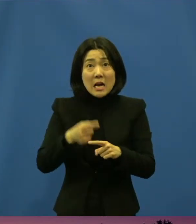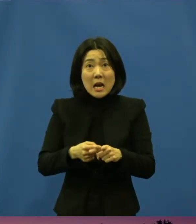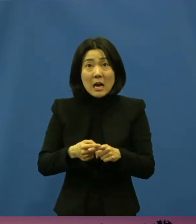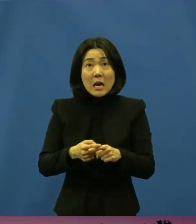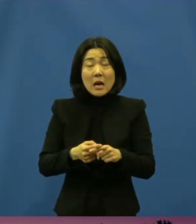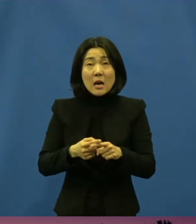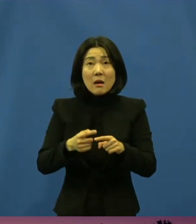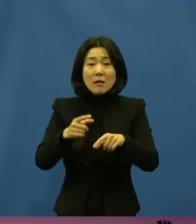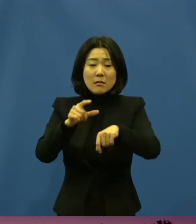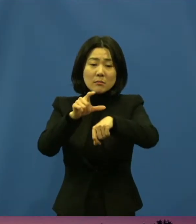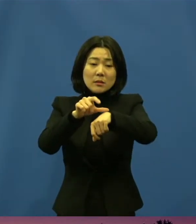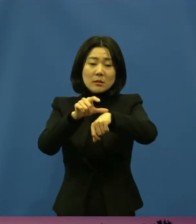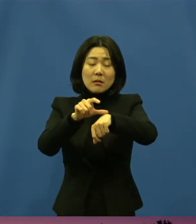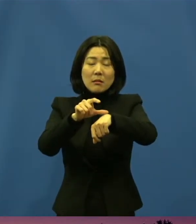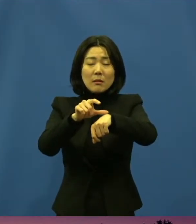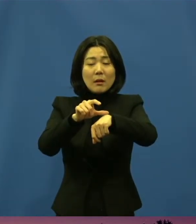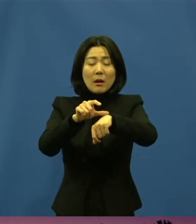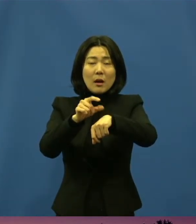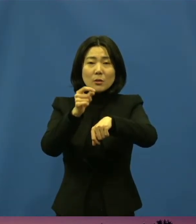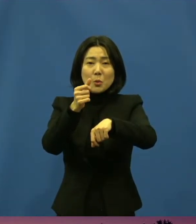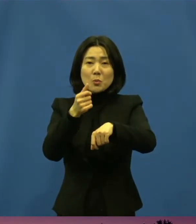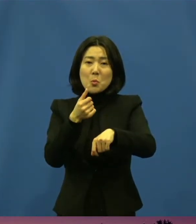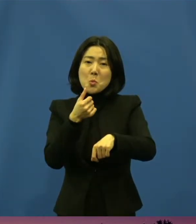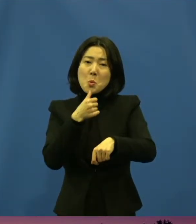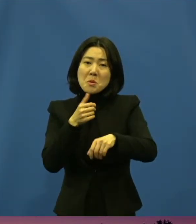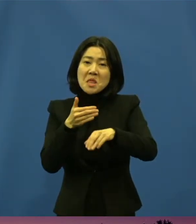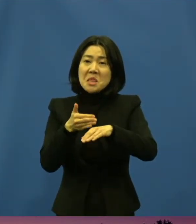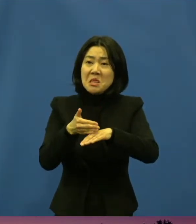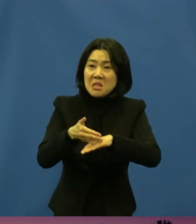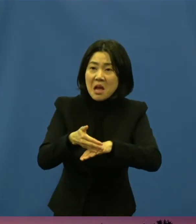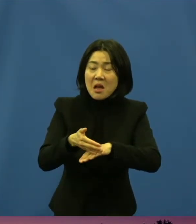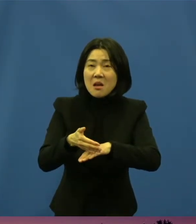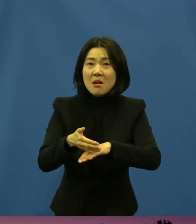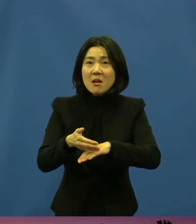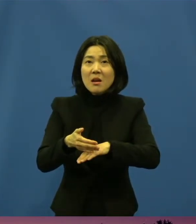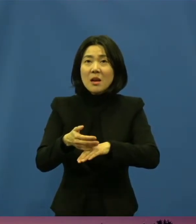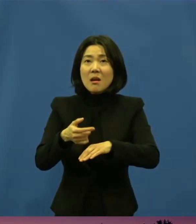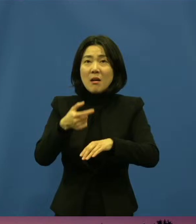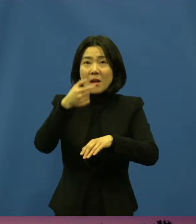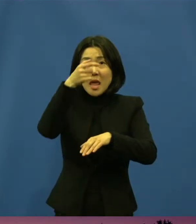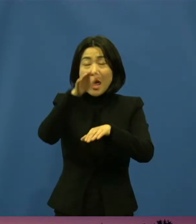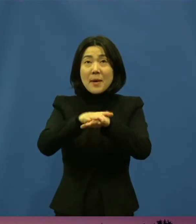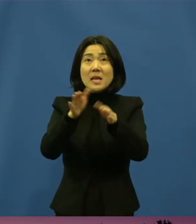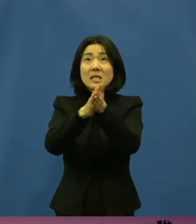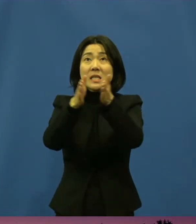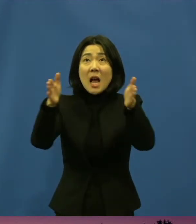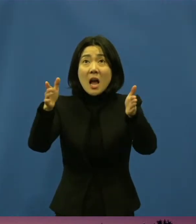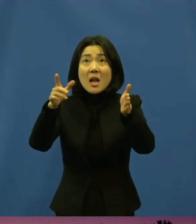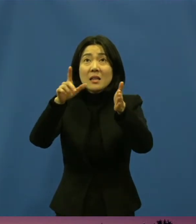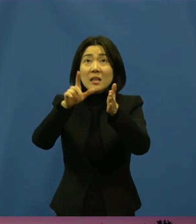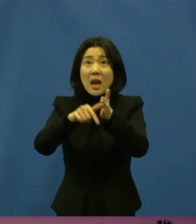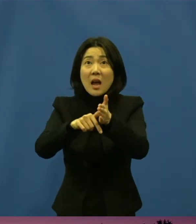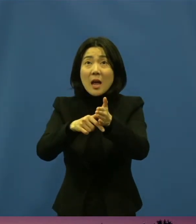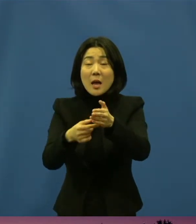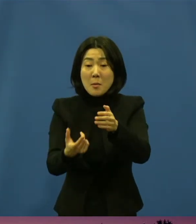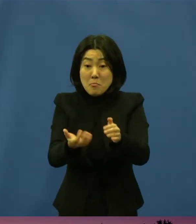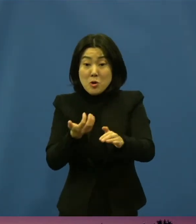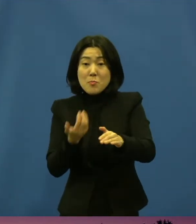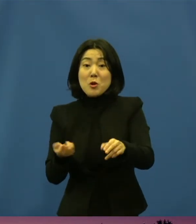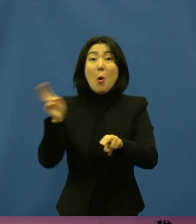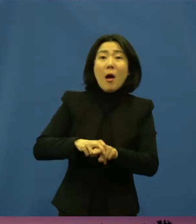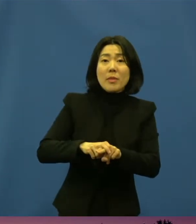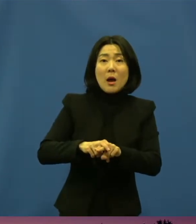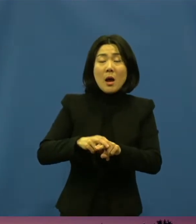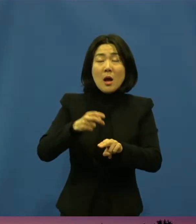지각을 처음에는 묵도할 때쯤 들어오다가, 나중에는 대표 기도할 쯤 들어오다가, 나중에는 설교할